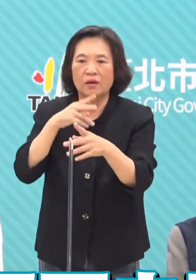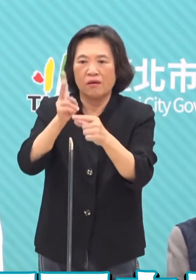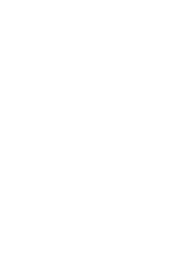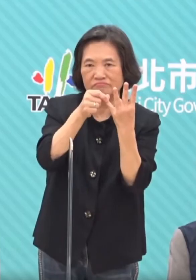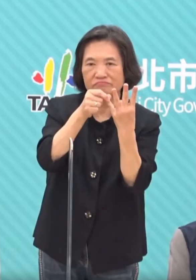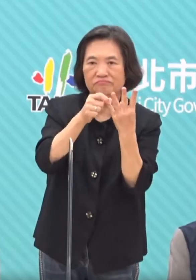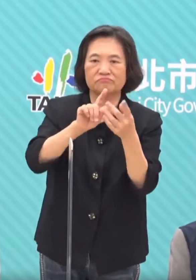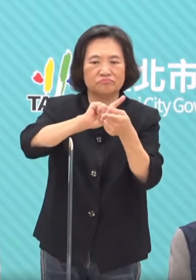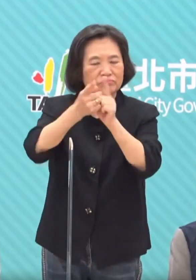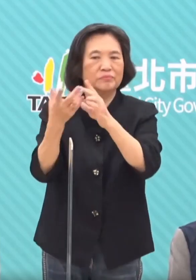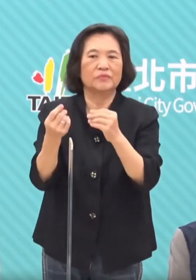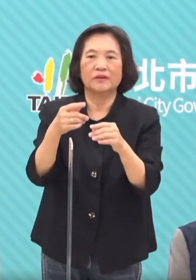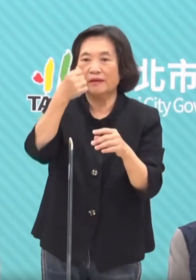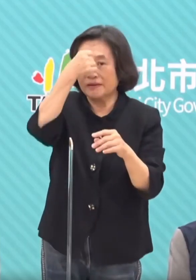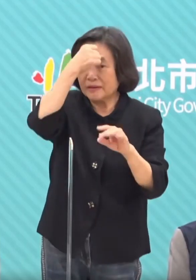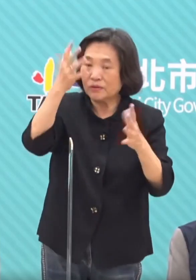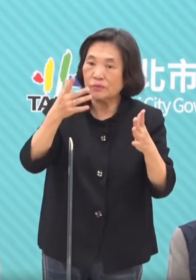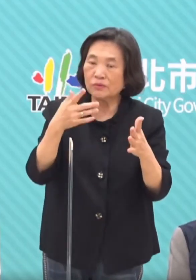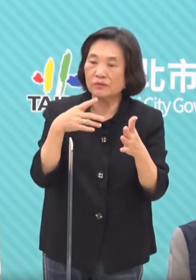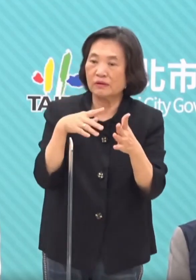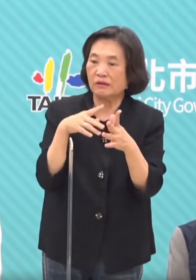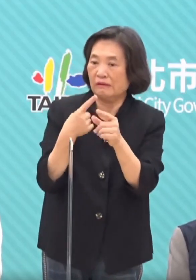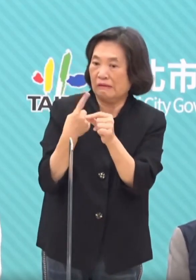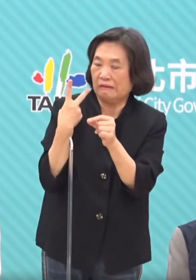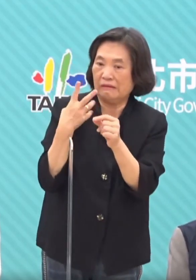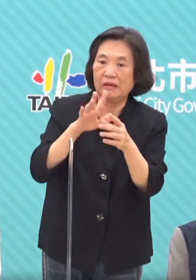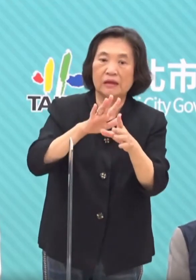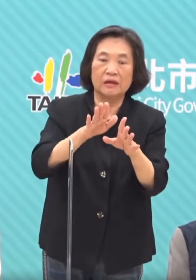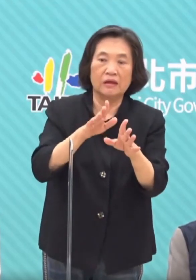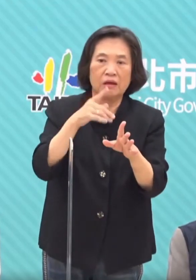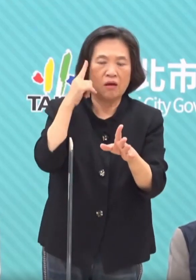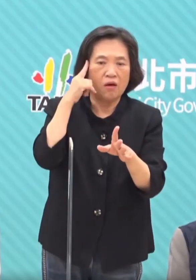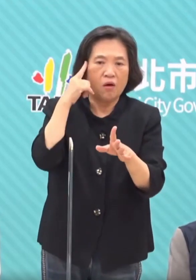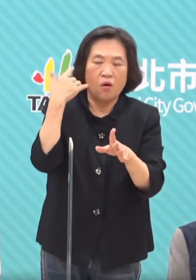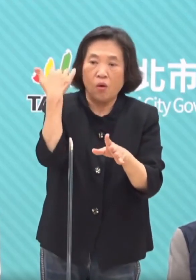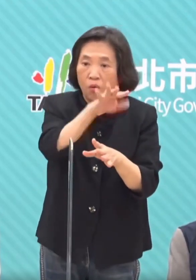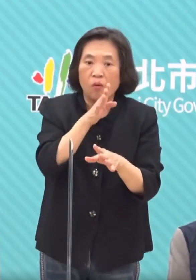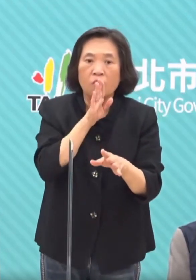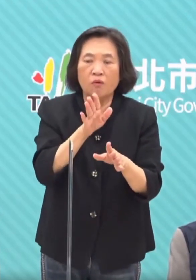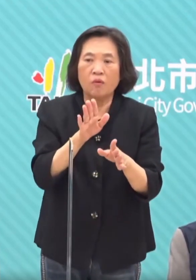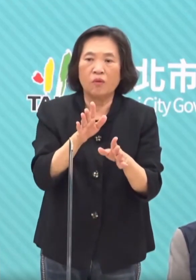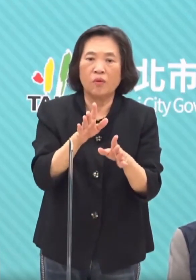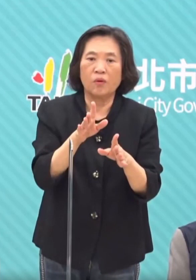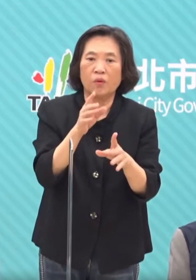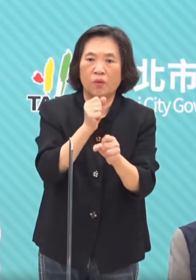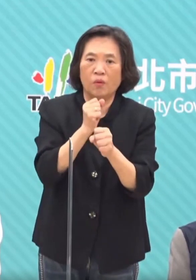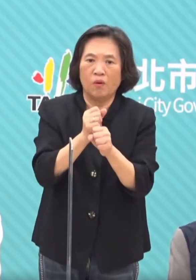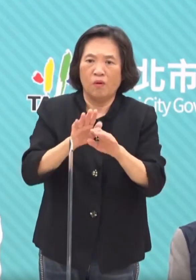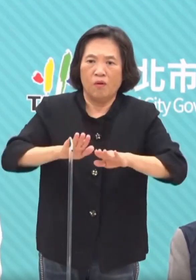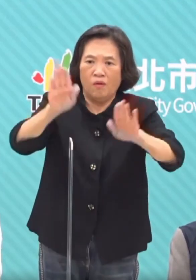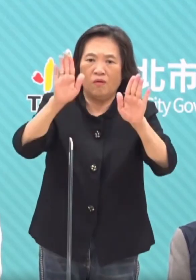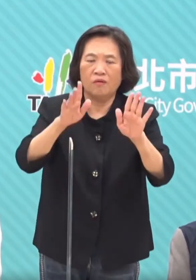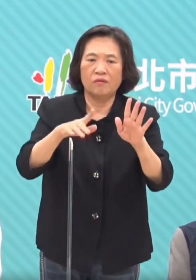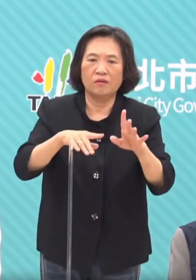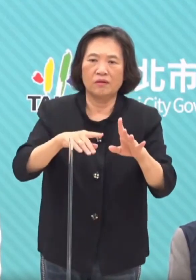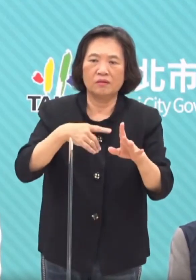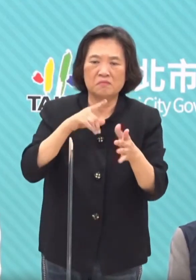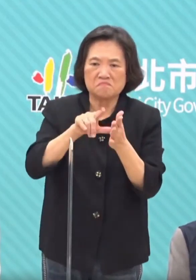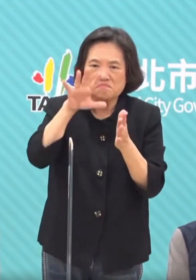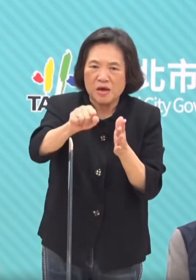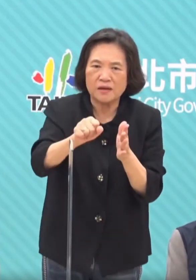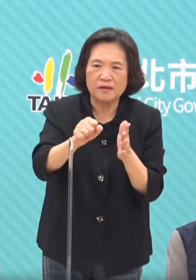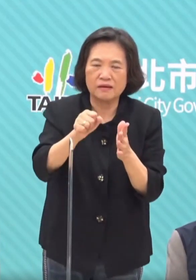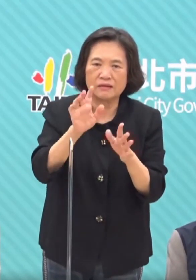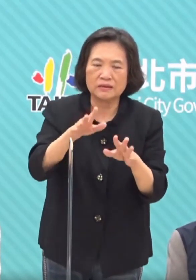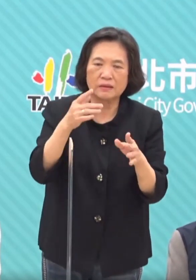报不下去了。印度在这两疫情当中，全国化电子身份证全部异化，他这国家就趁机，你知道，危